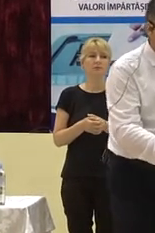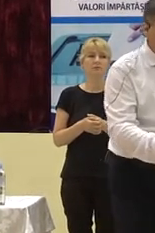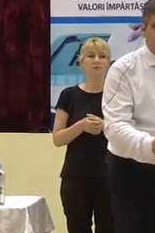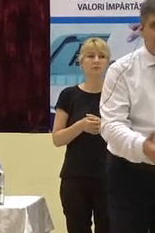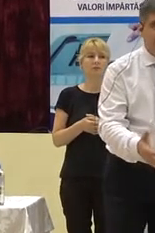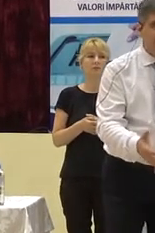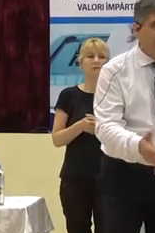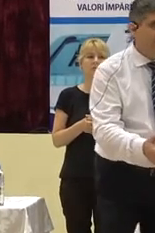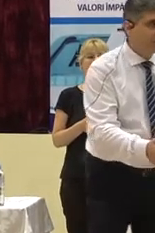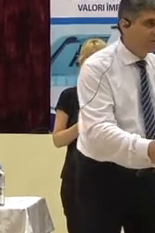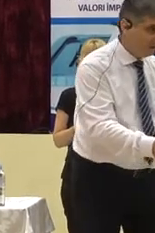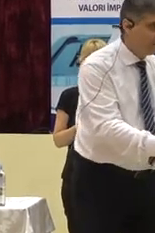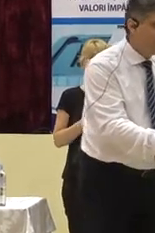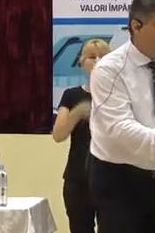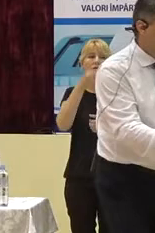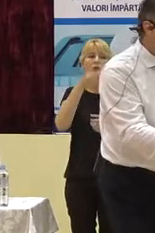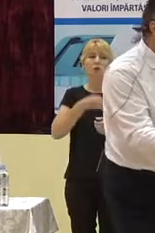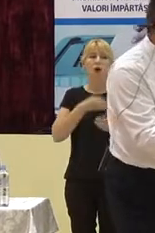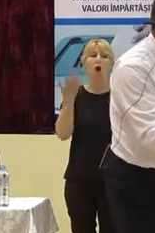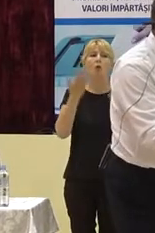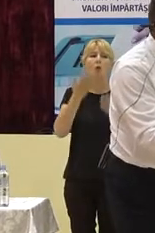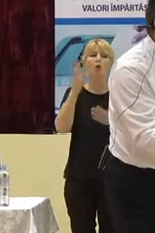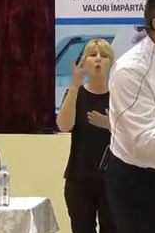ce număr este și să-l și arătați.